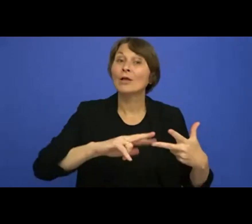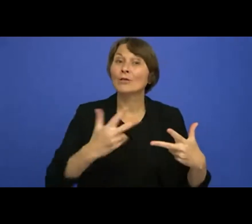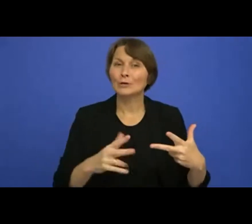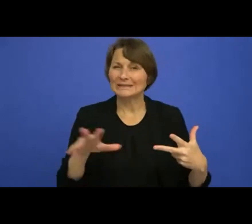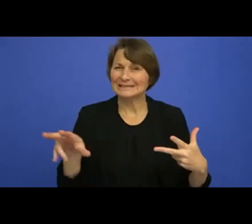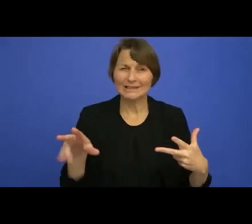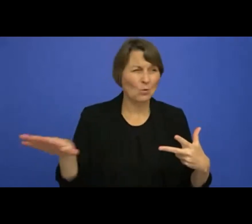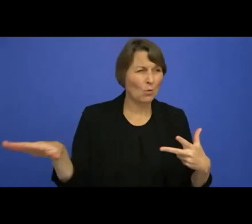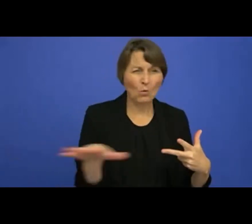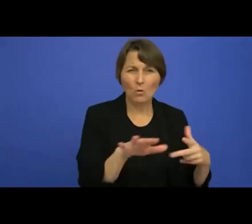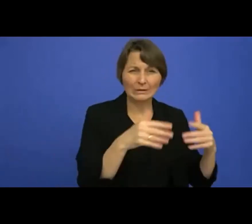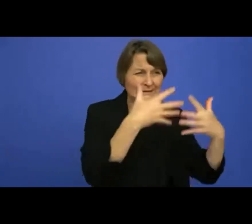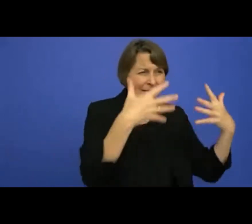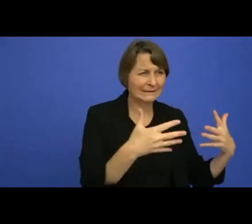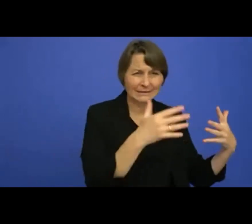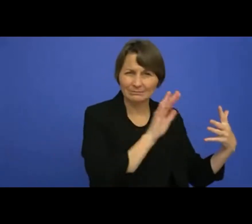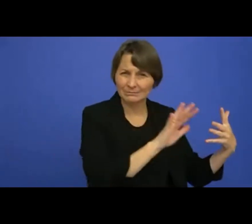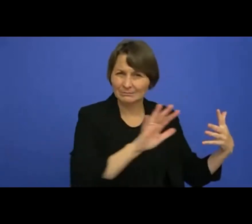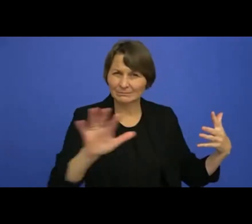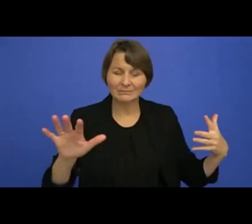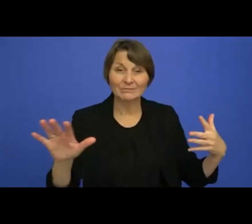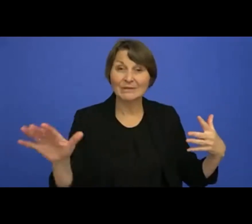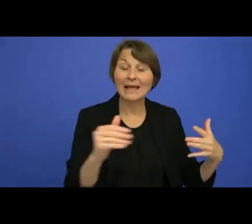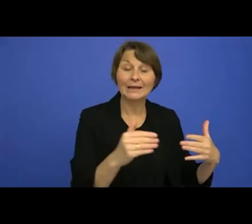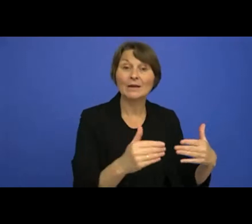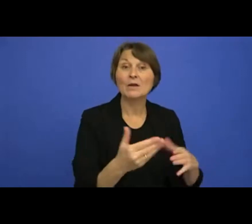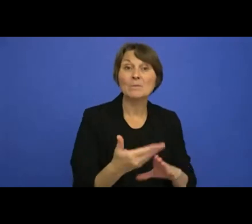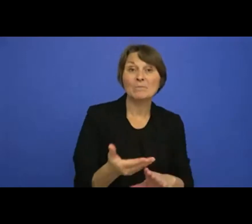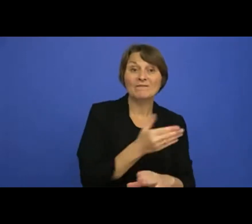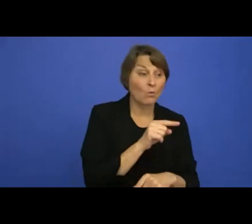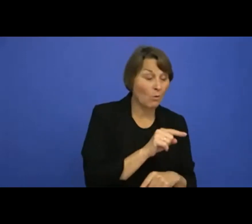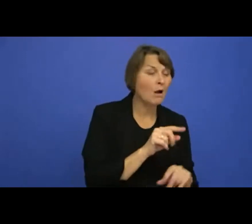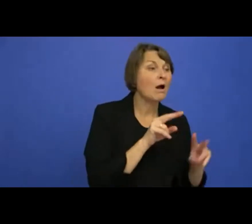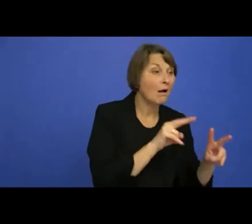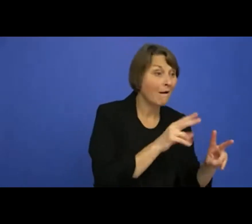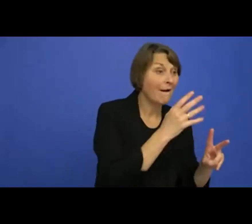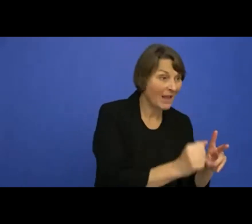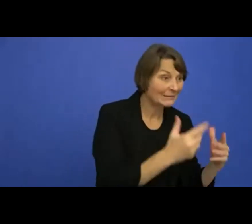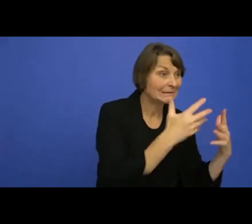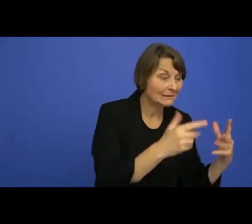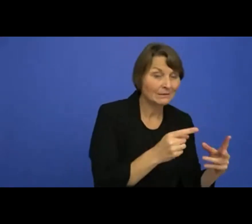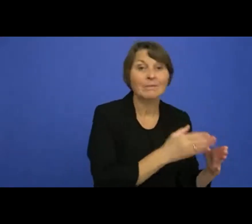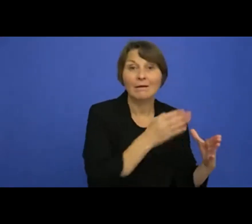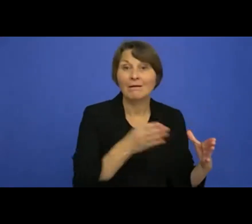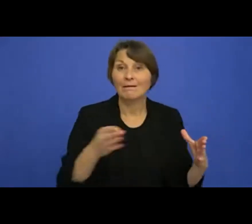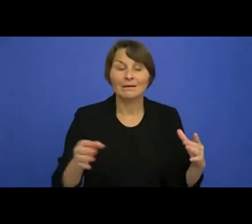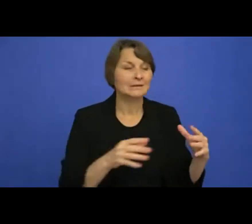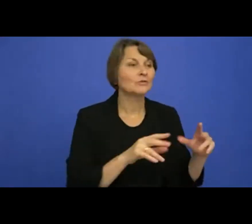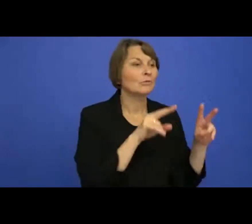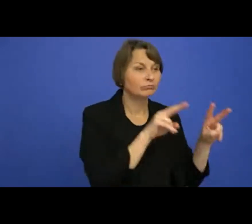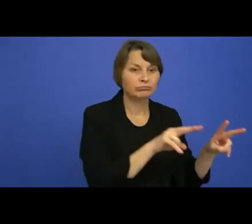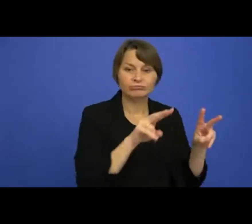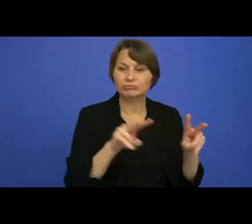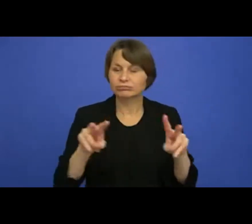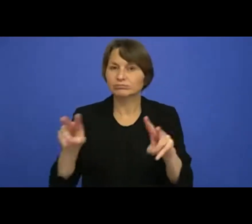qui regroupe tous les volets de la vie d'un jeune enfant, y compris le suivi et la surveillance pour que tous les